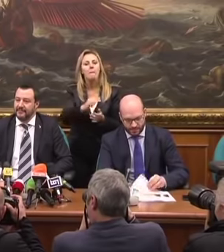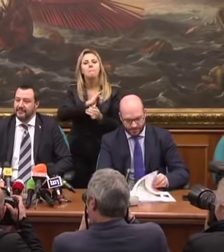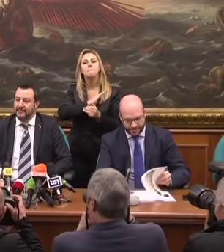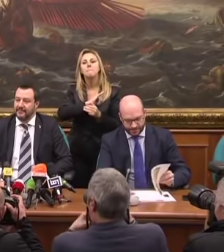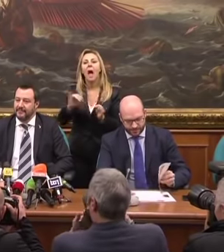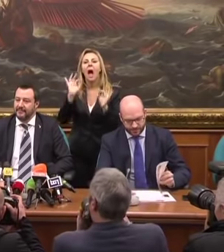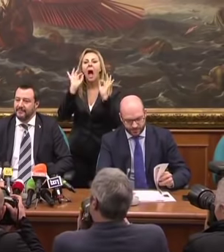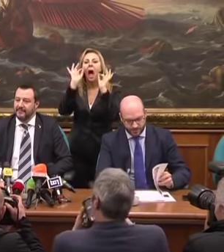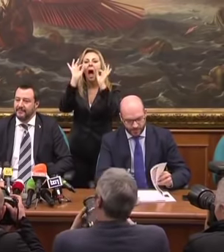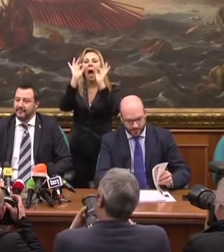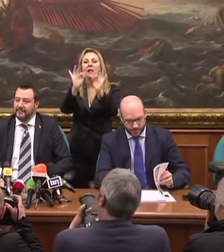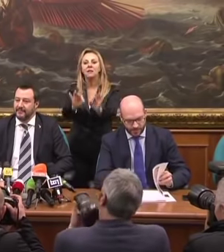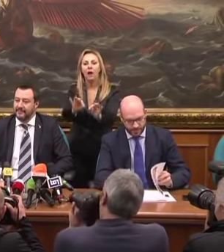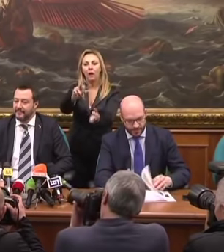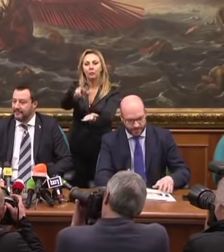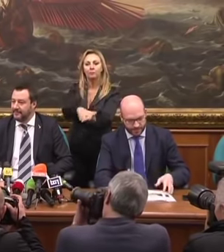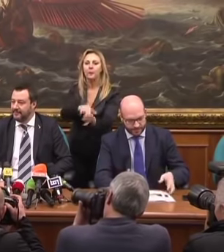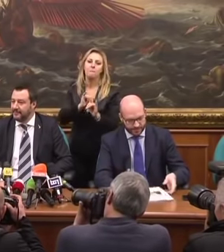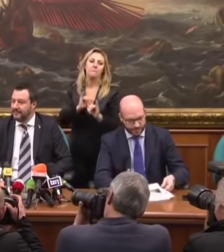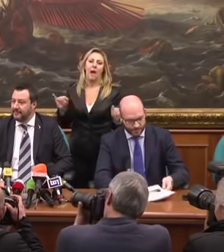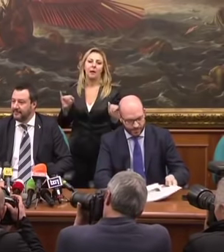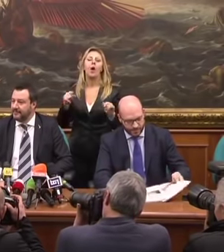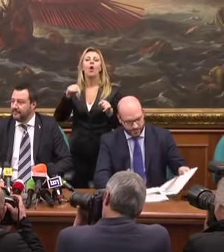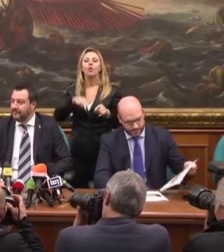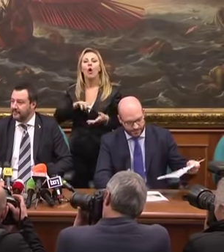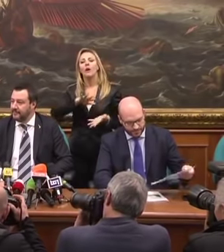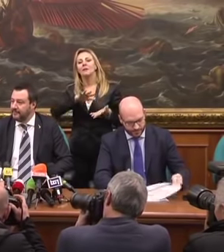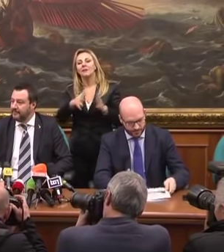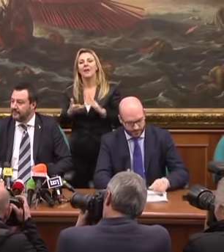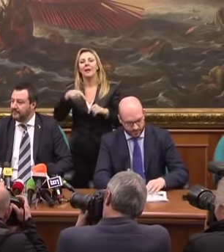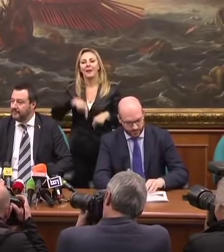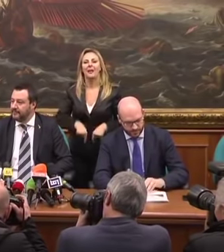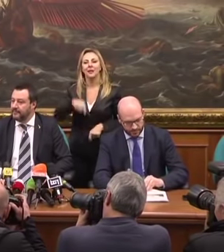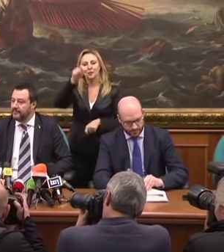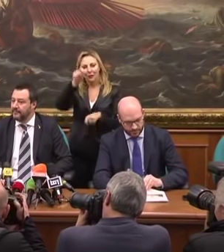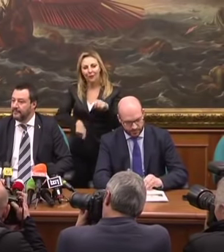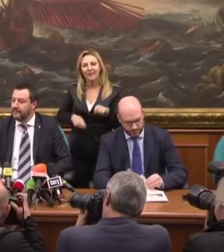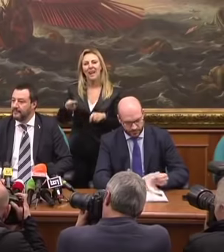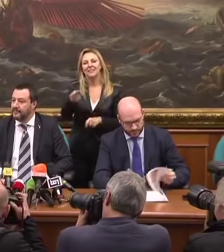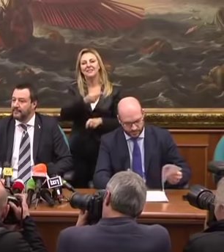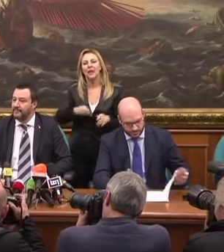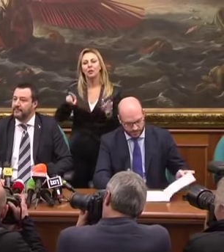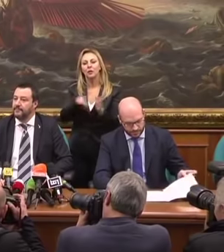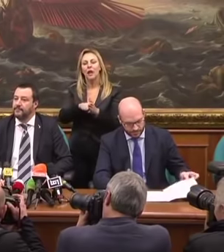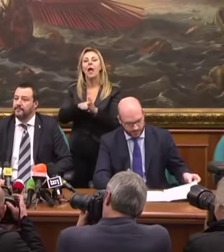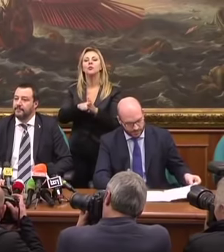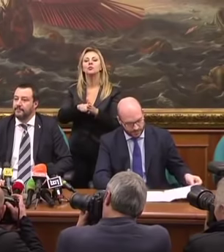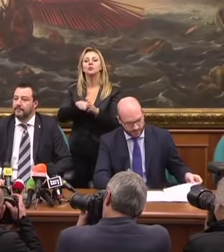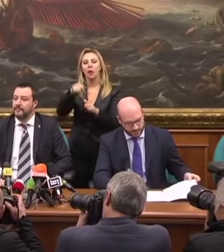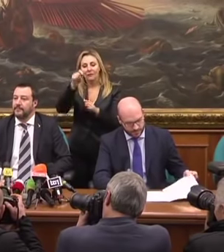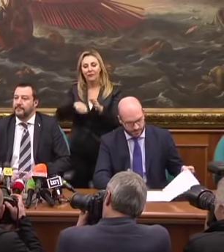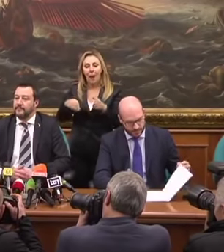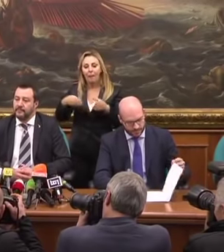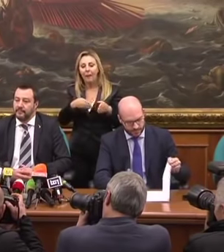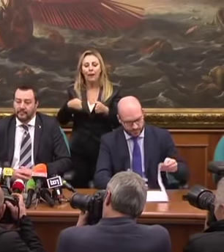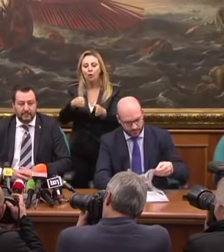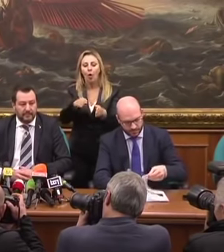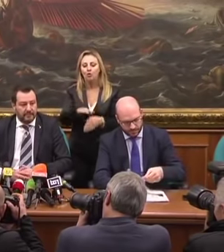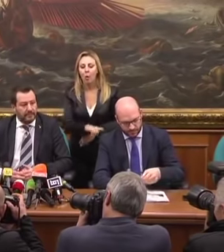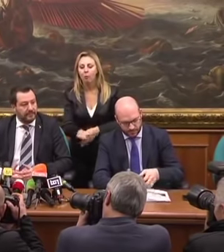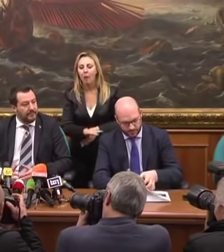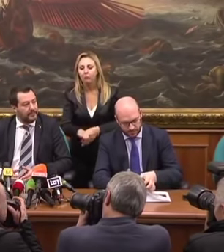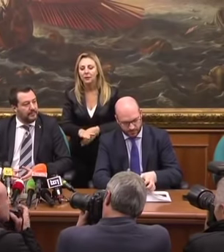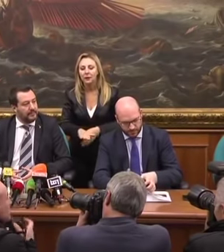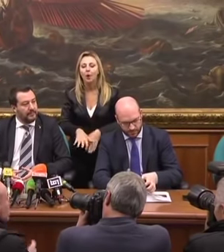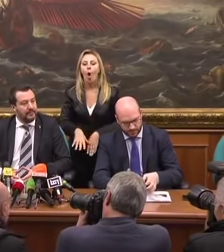avuto un approdo. Noi vogliamo disegnare con questo progetto di legge un percorso che accompagni i nostri bambini